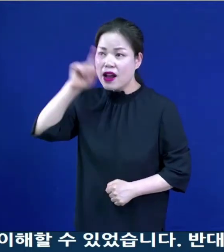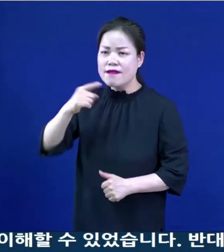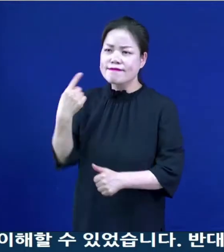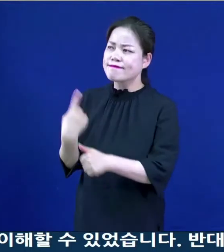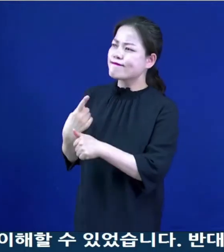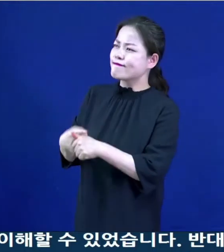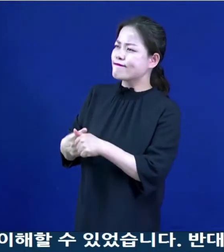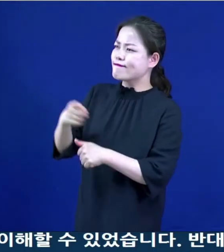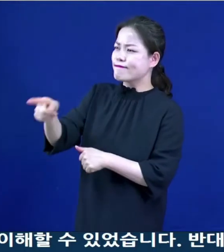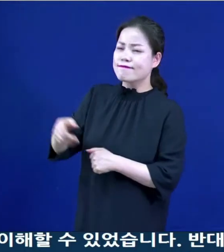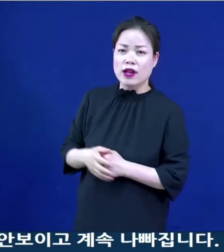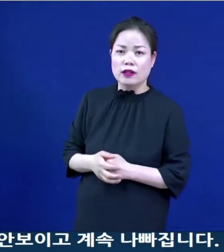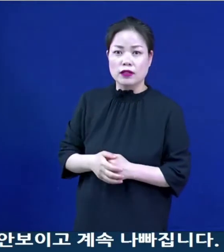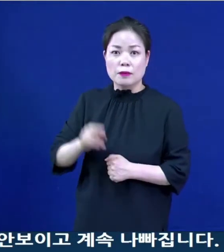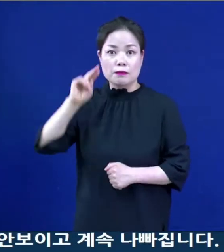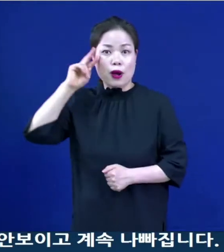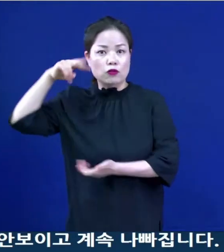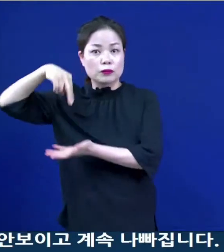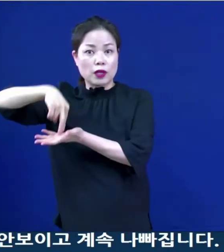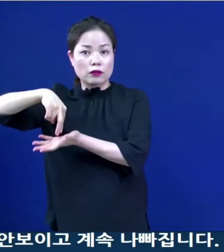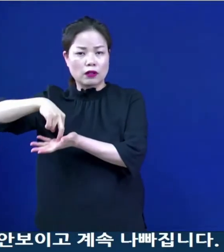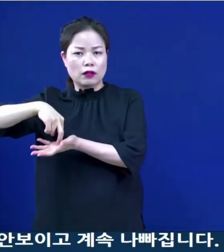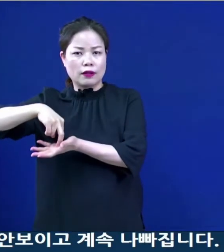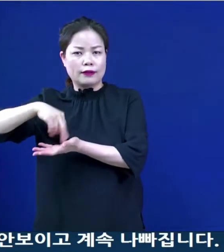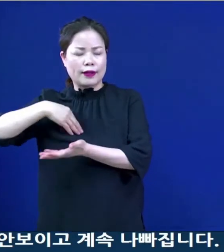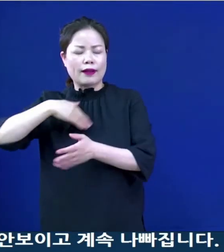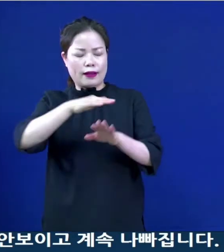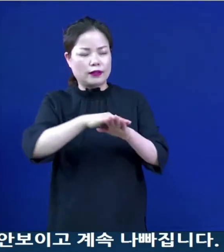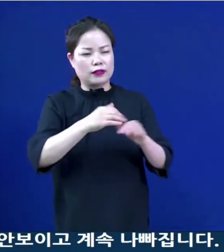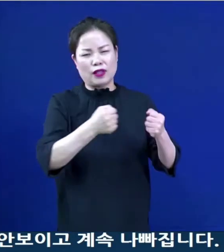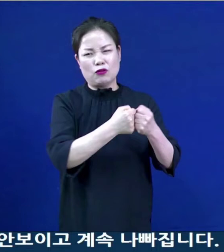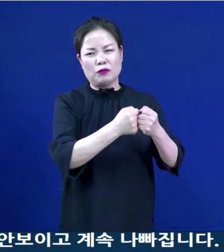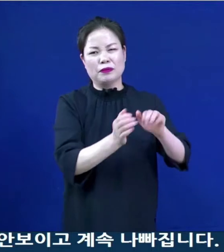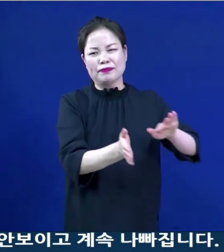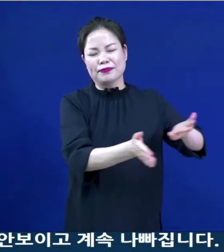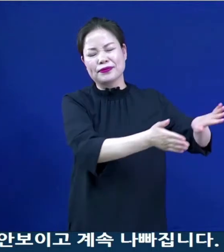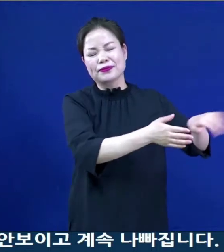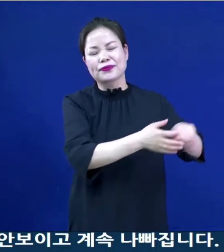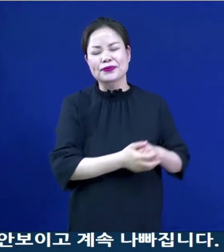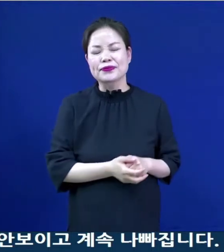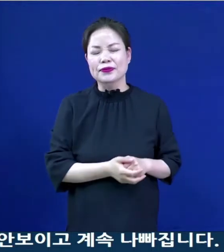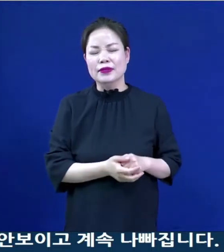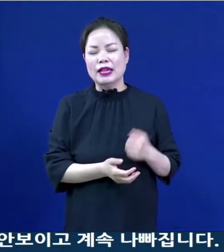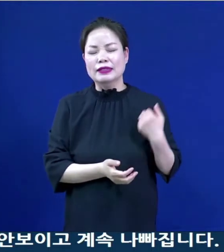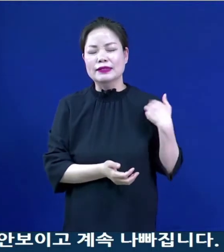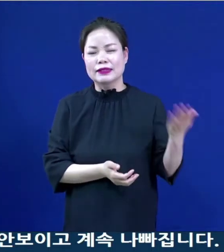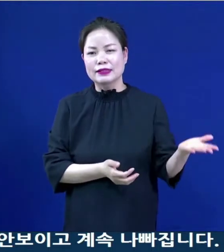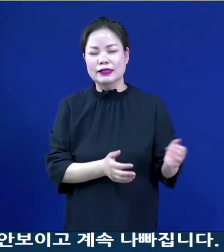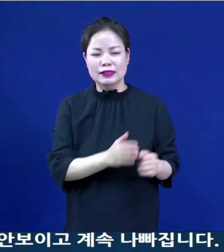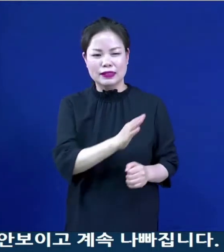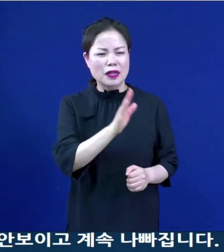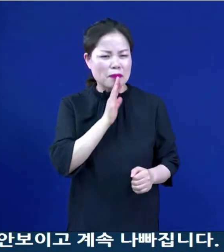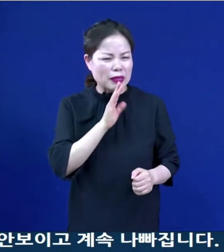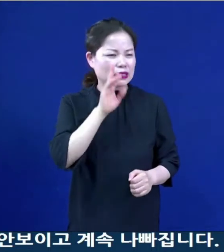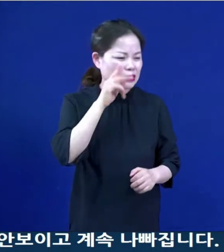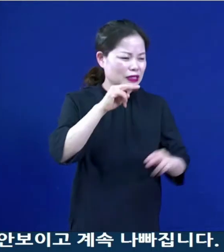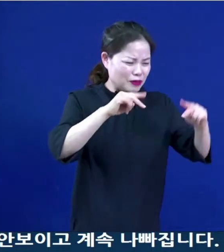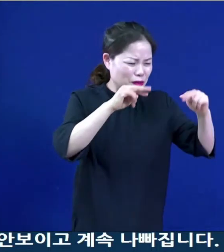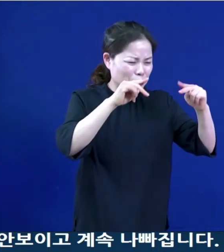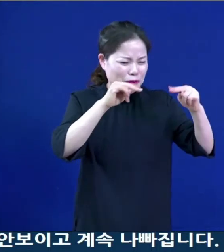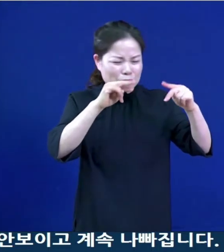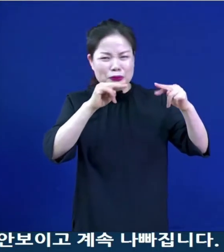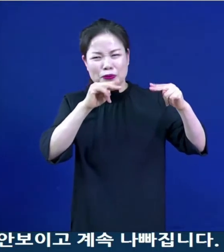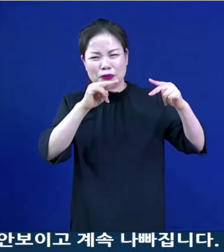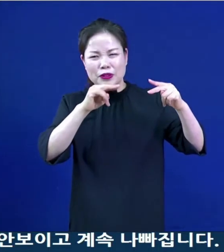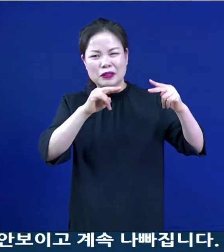악담을 하기 시작한 거예요. 그러니까 바울이 내가 회당에서 싸울 필요가 없구나, 내가 거기서 내가 옳으니 네가 옳으니 시시비비를